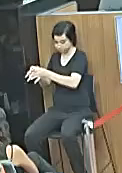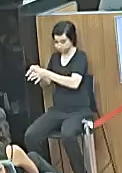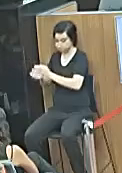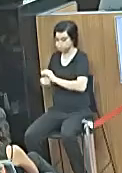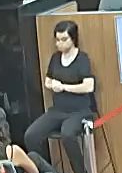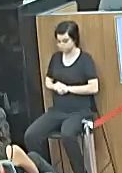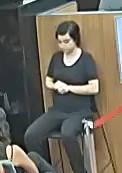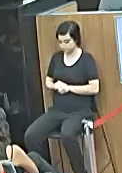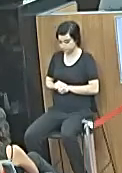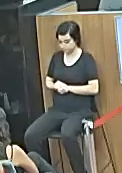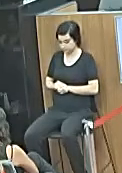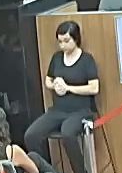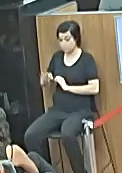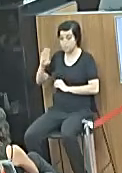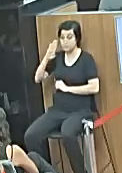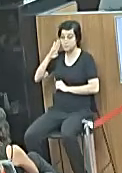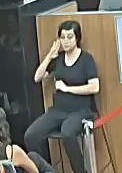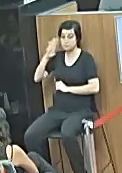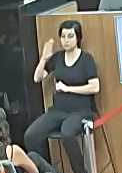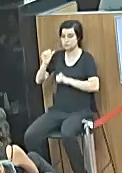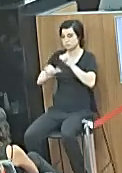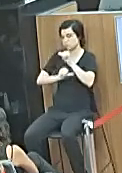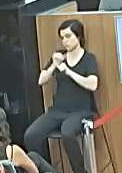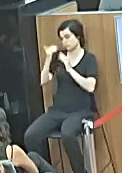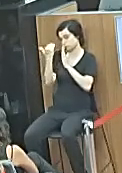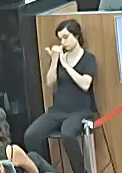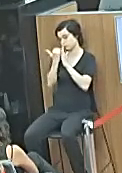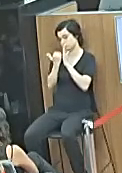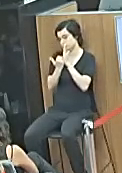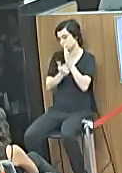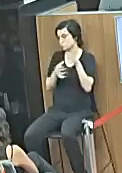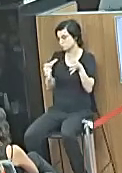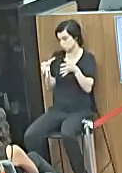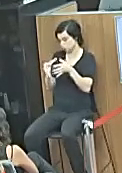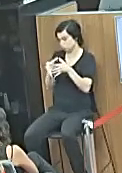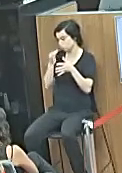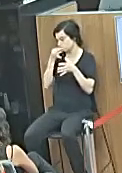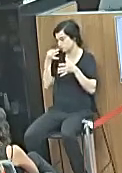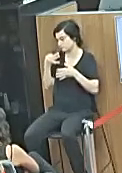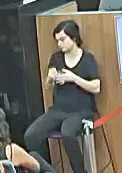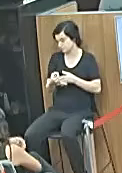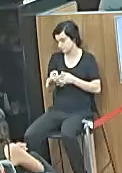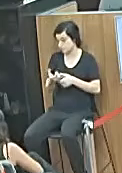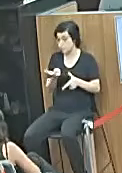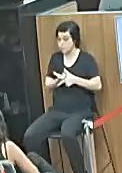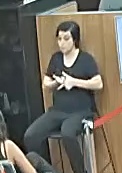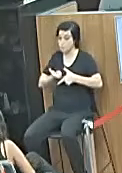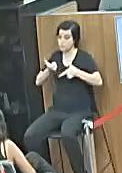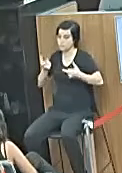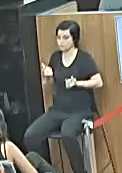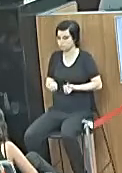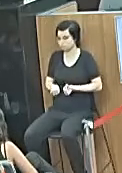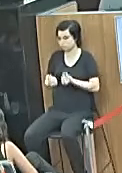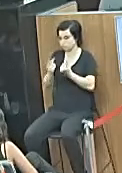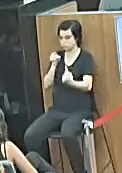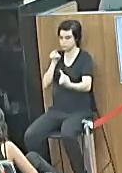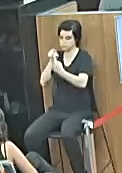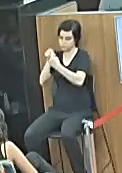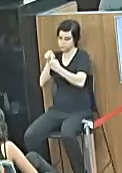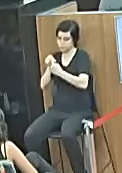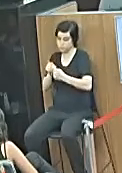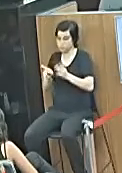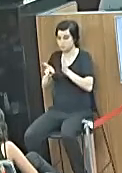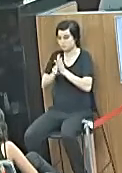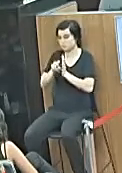as principais alterações sugeridas pelos grupos foram ampliar as metas físicas e financeiras da